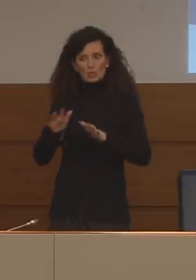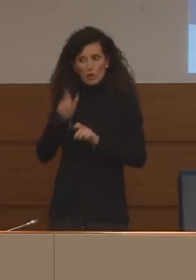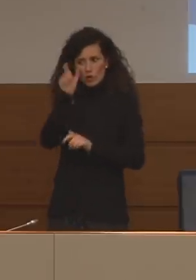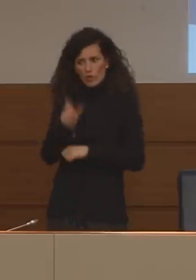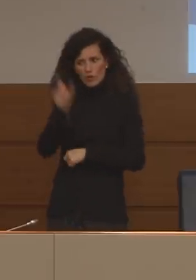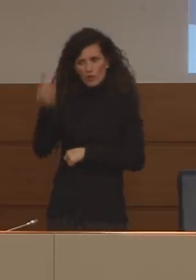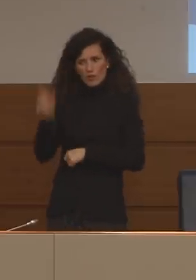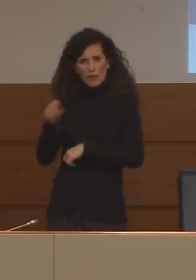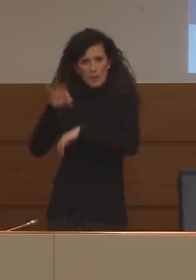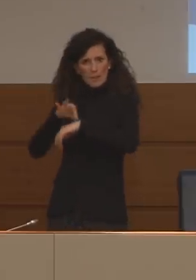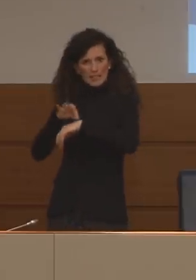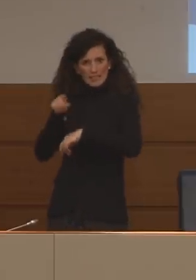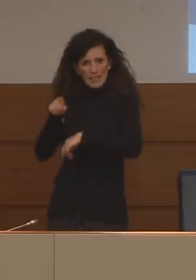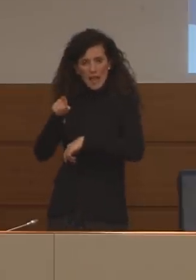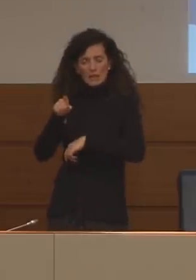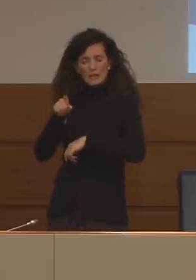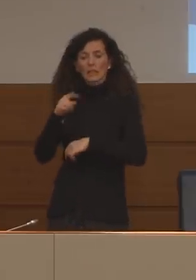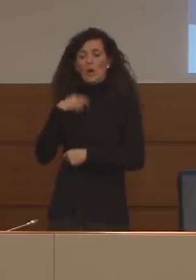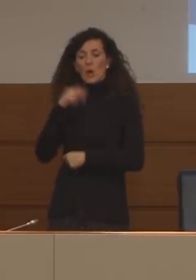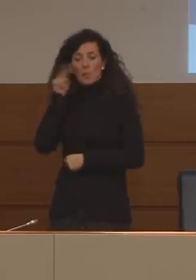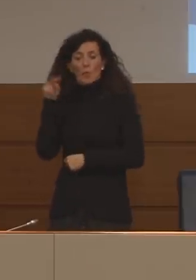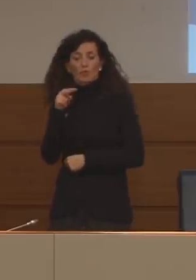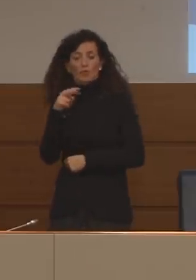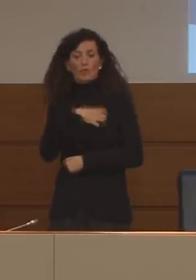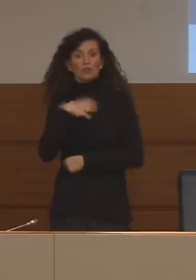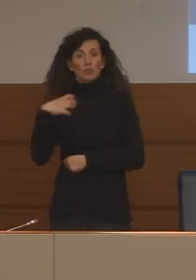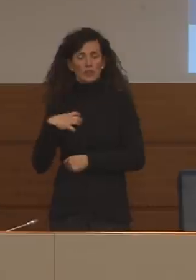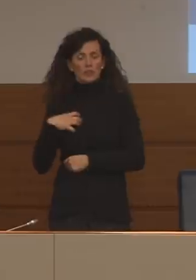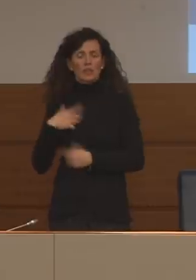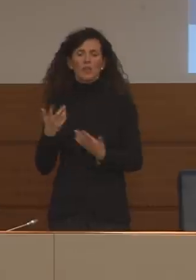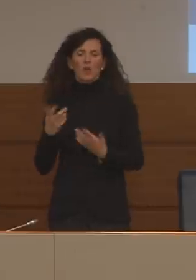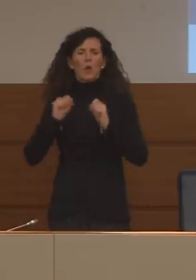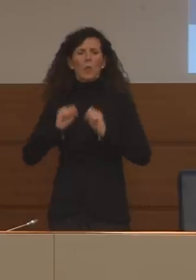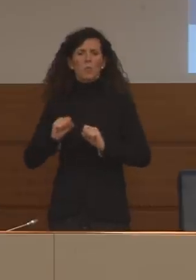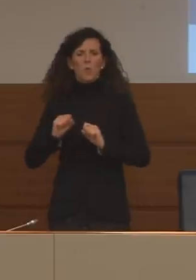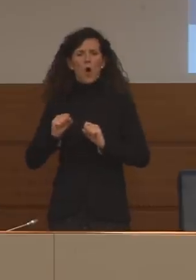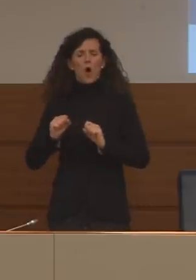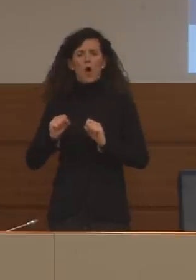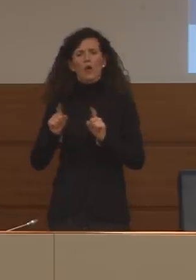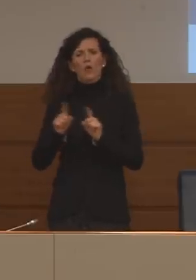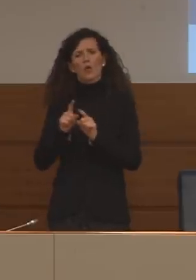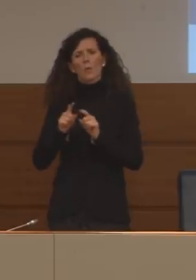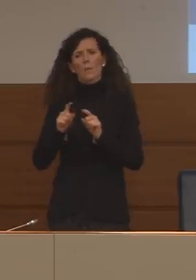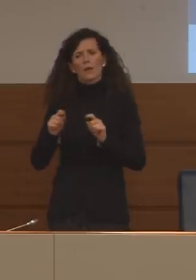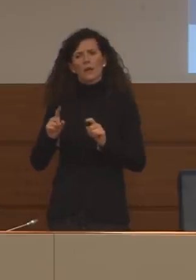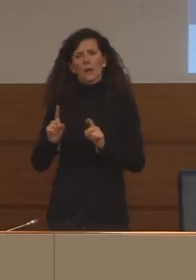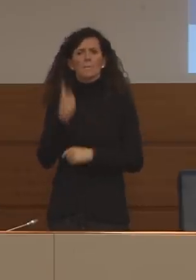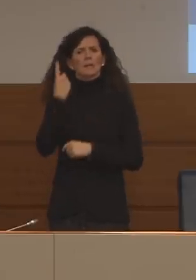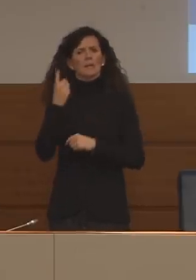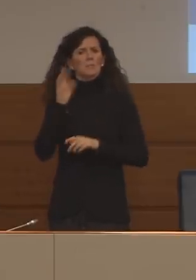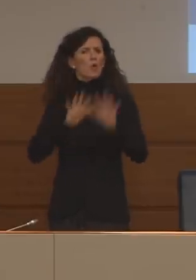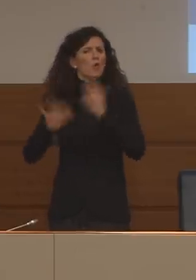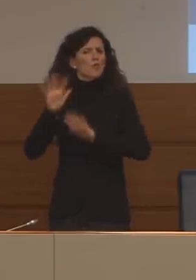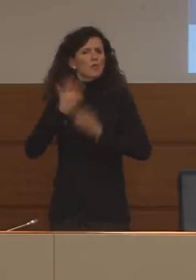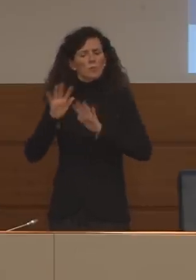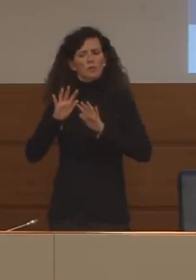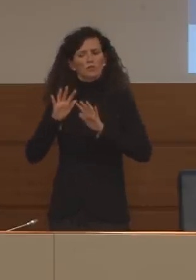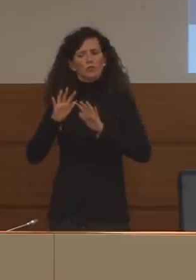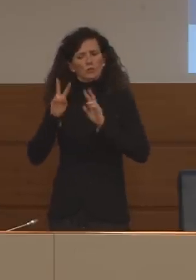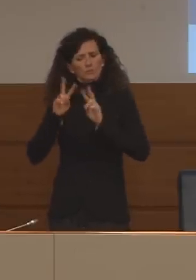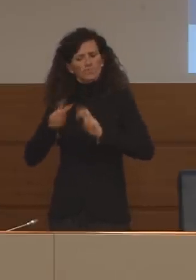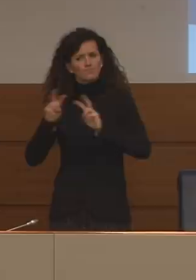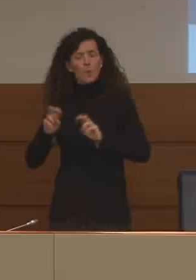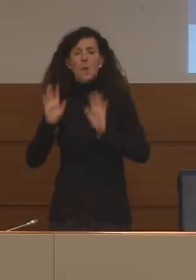dal punto di vista scientifico è un primo dato una prima indicazione l'ha punita scientifico però